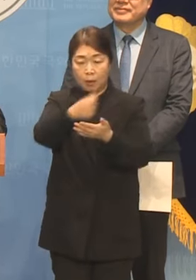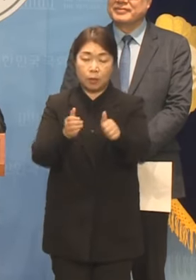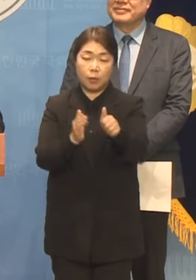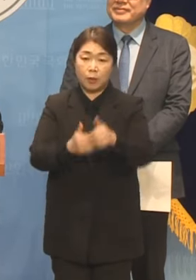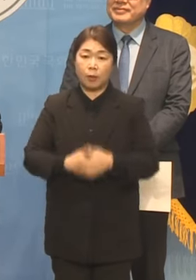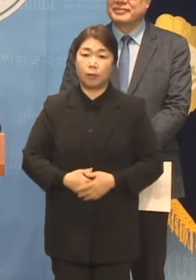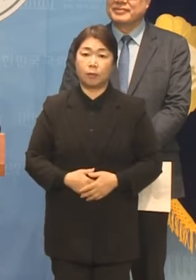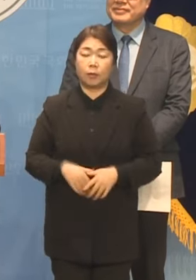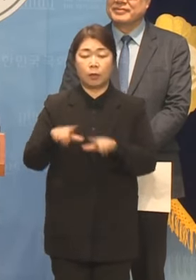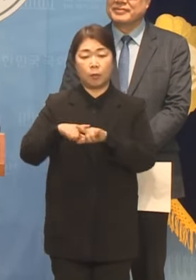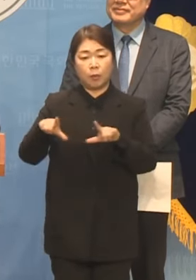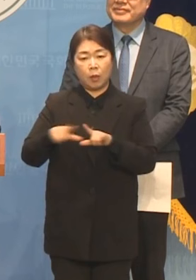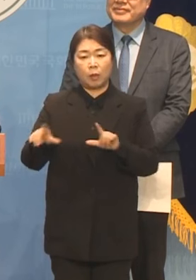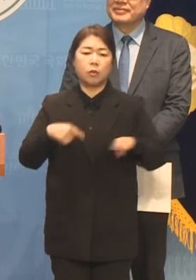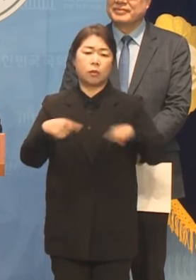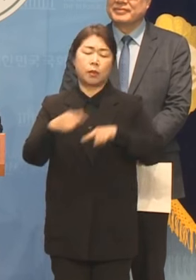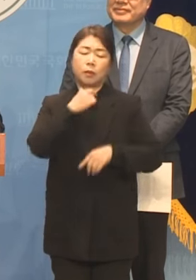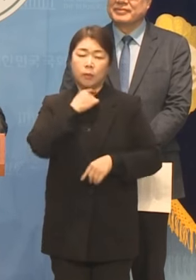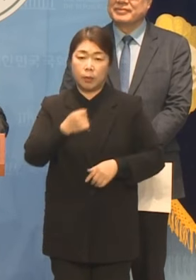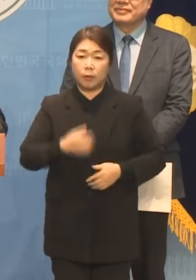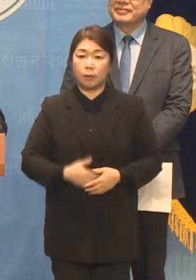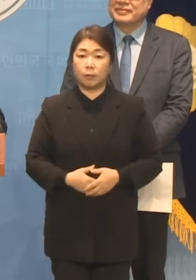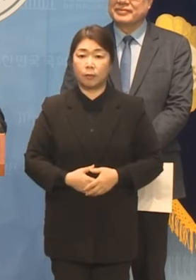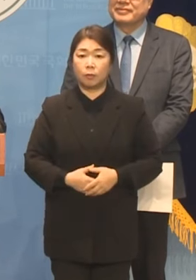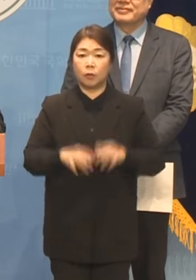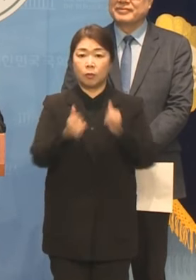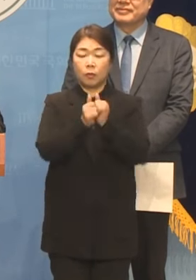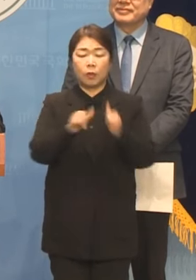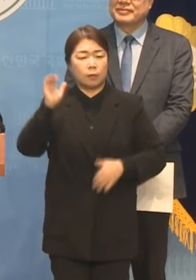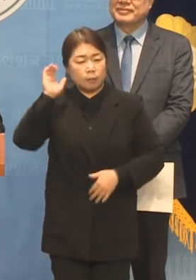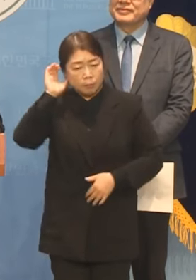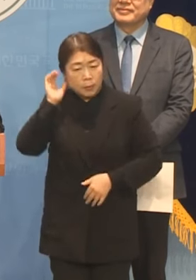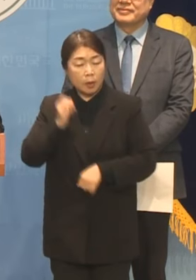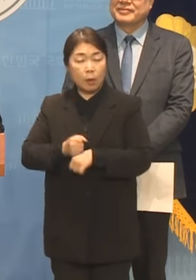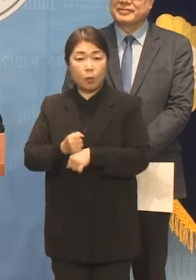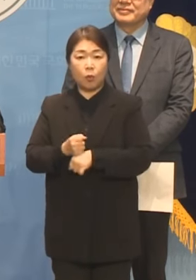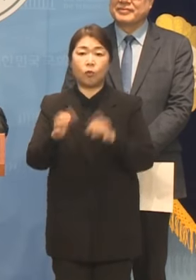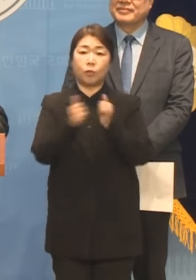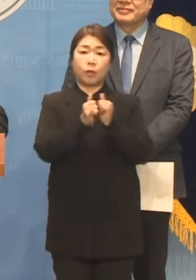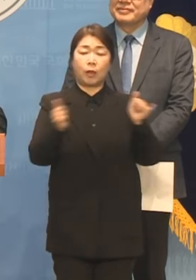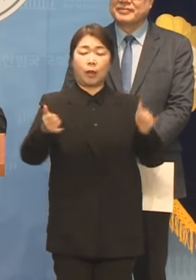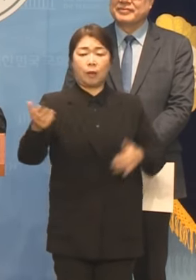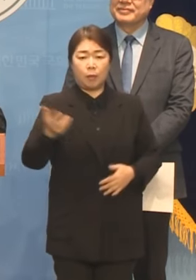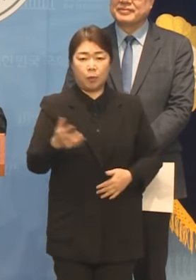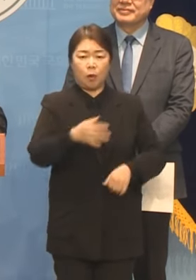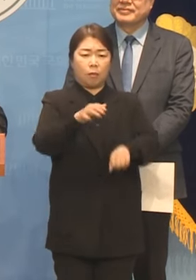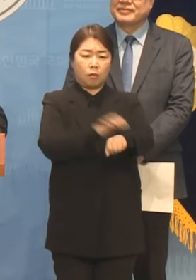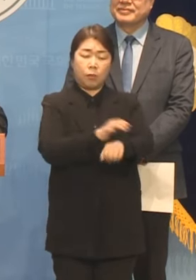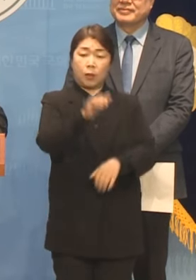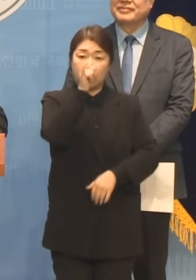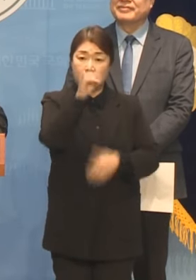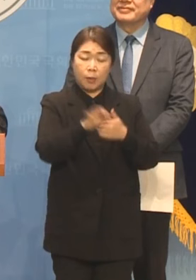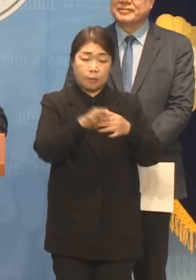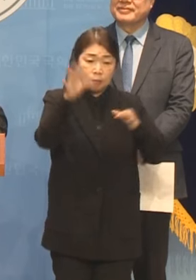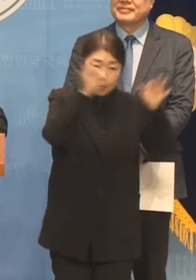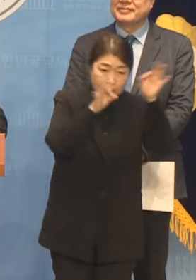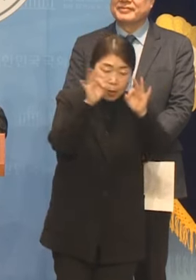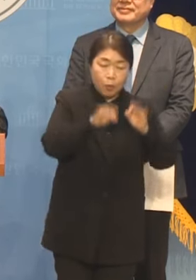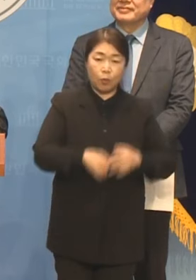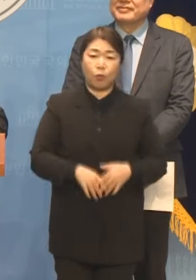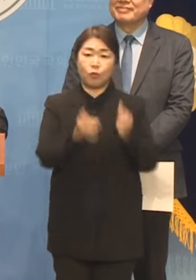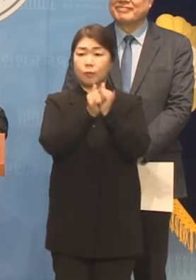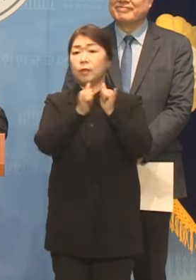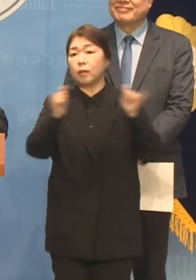저는 평범한 정치를 하고 싶습니다 국민의 소리를 잘 듣고 국민이 아프고 불편한 것을 찾고